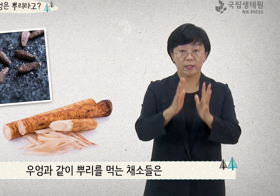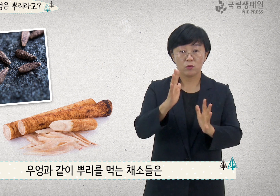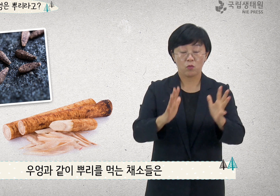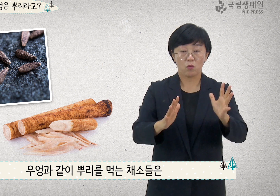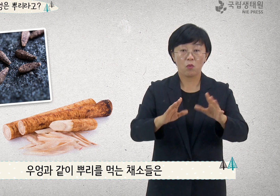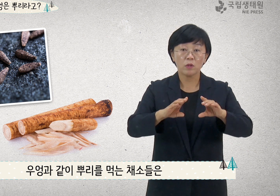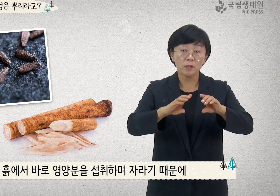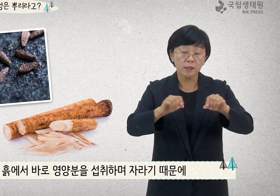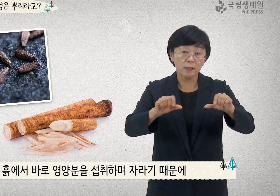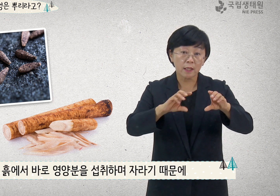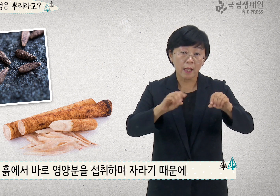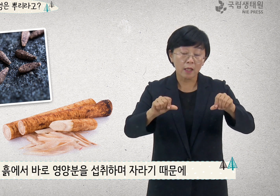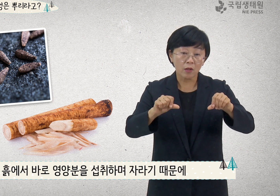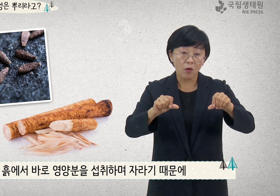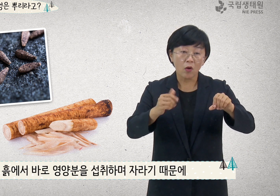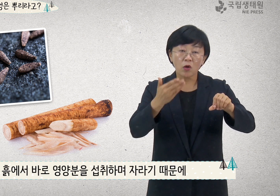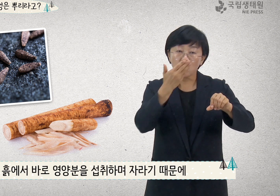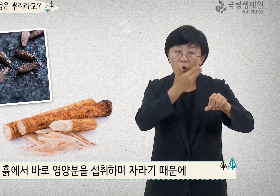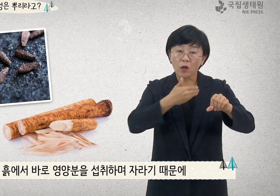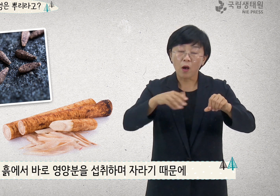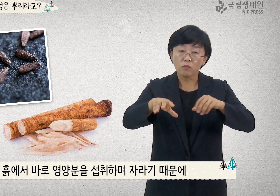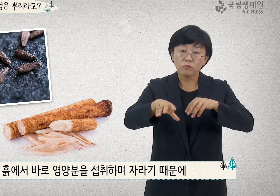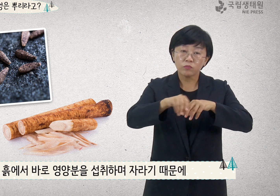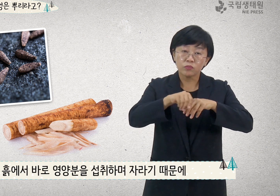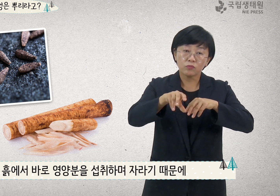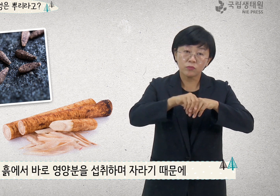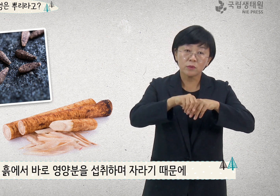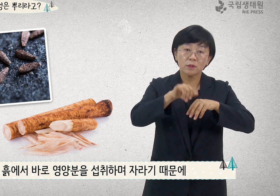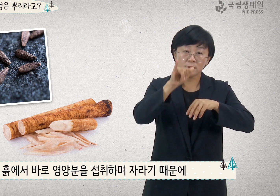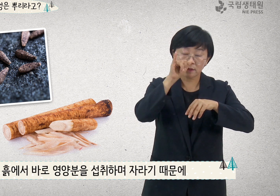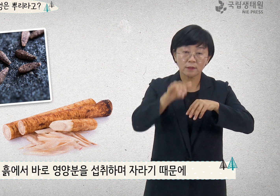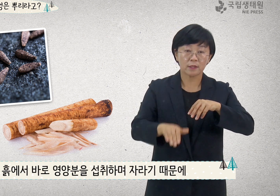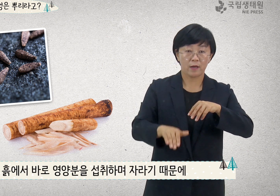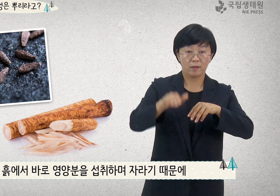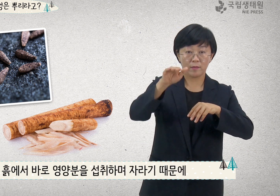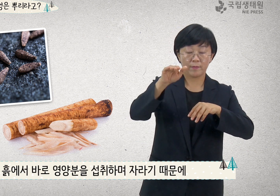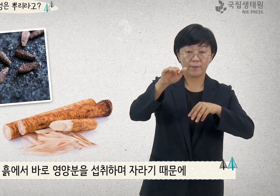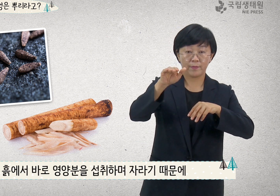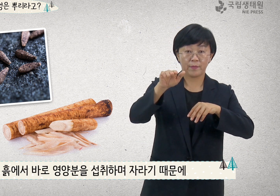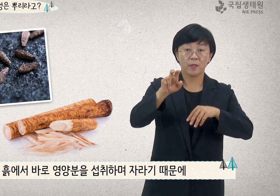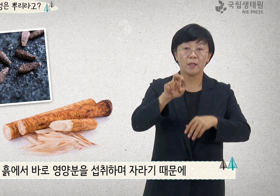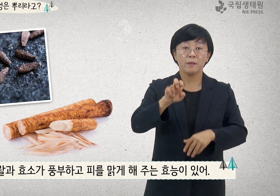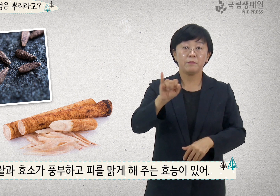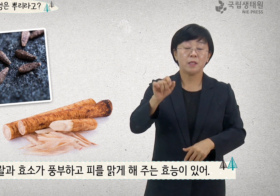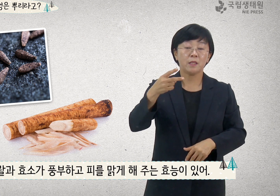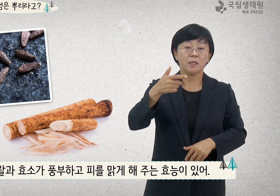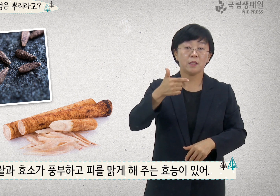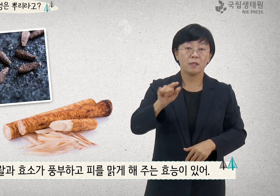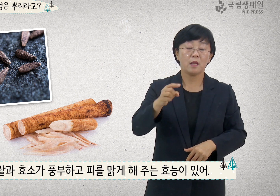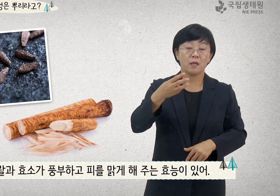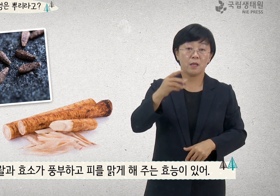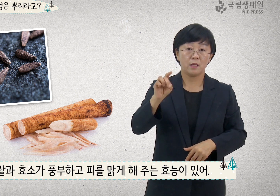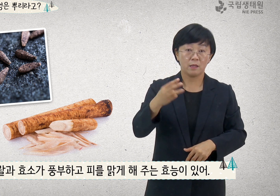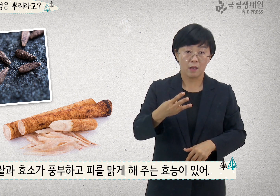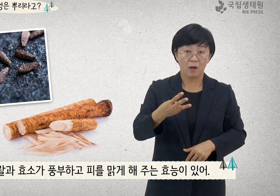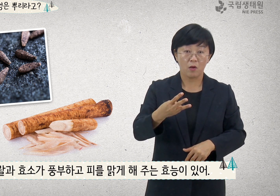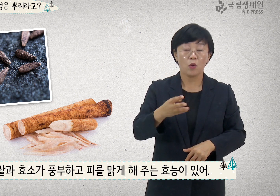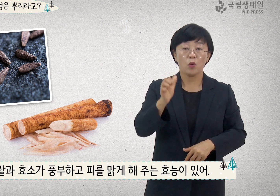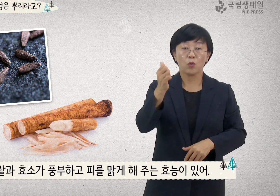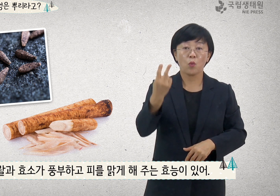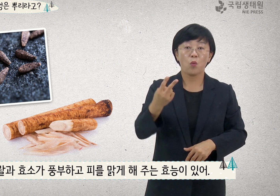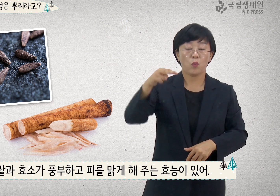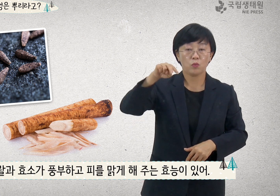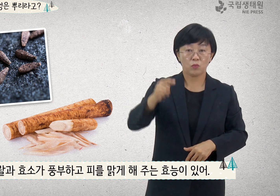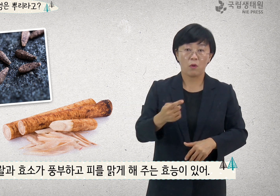채소들은 흙에서 바로 영양분을 섭취하며 자라기 때문에 미네랄과 효소가